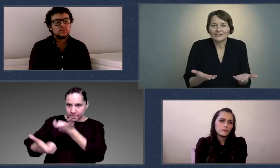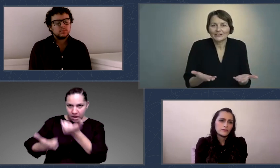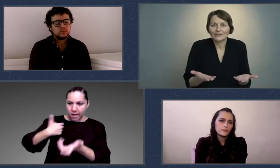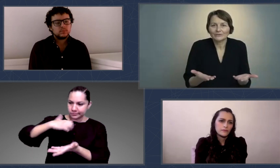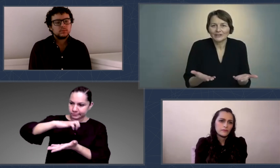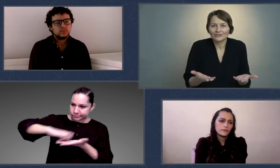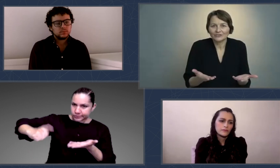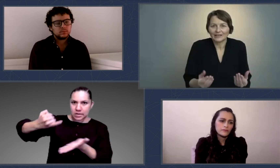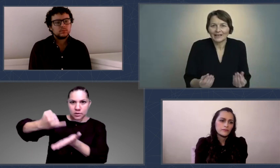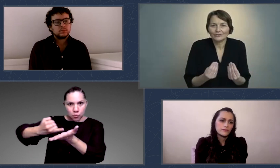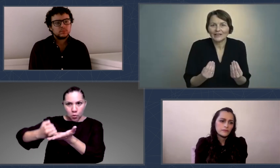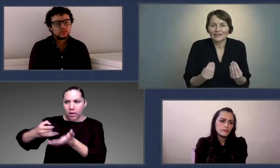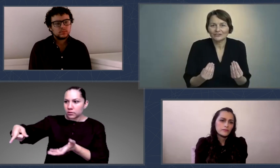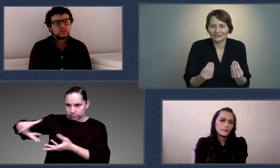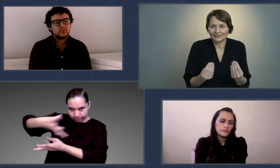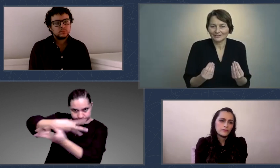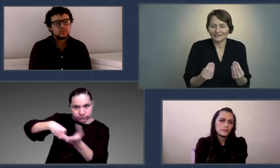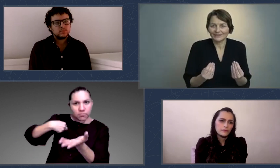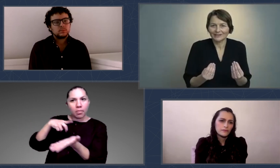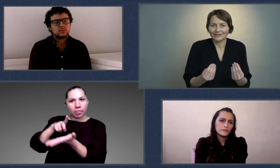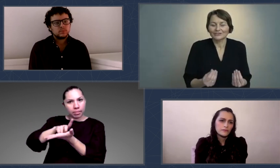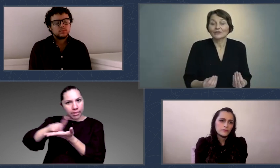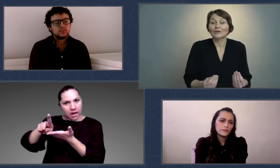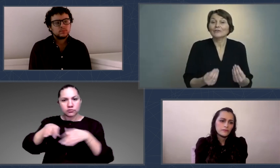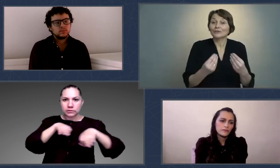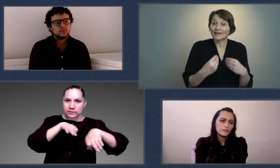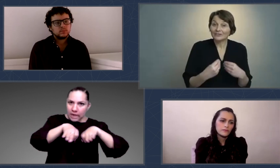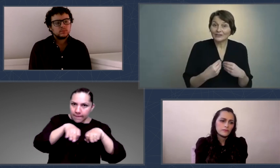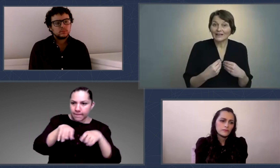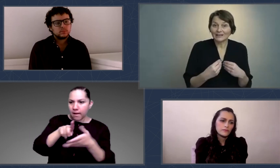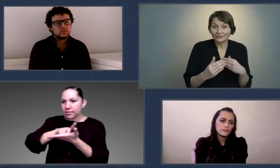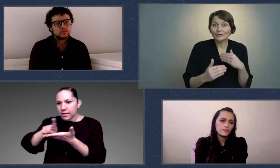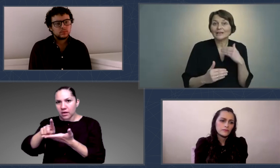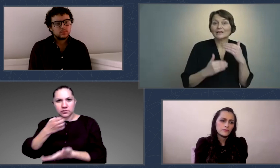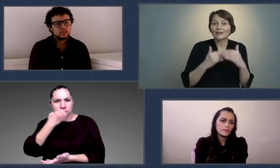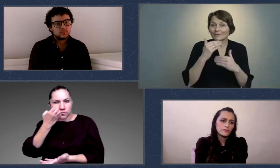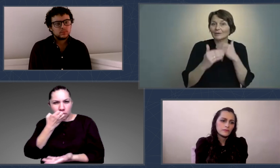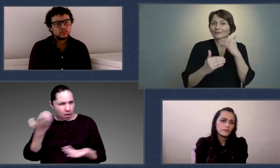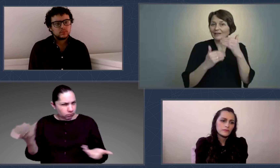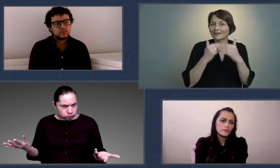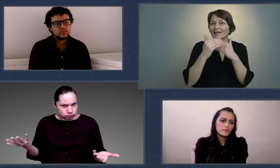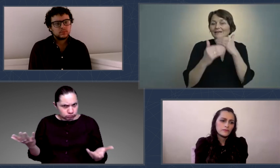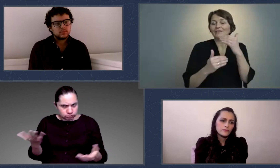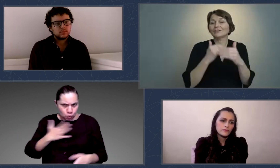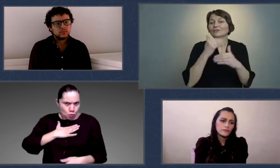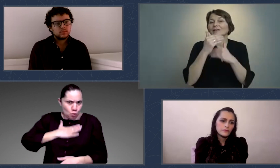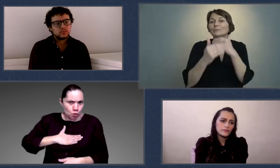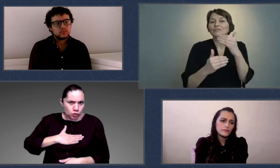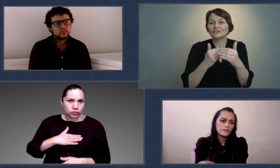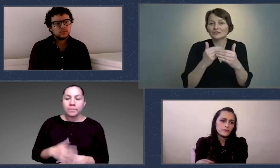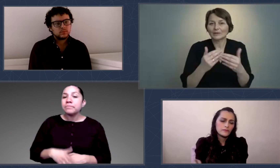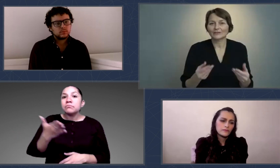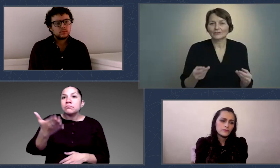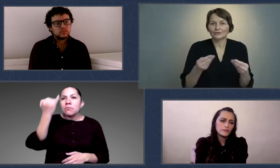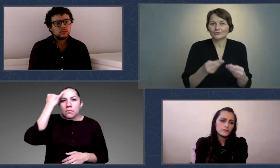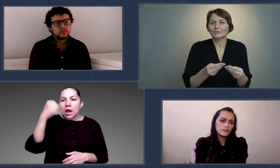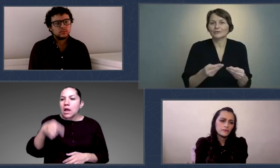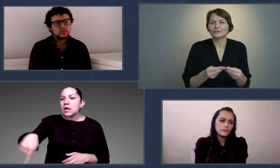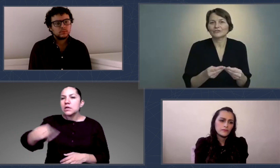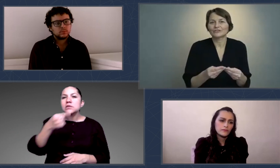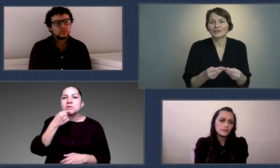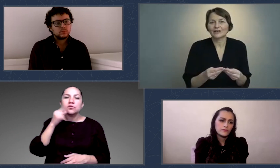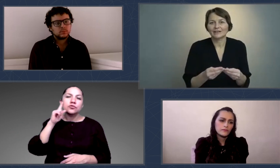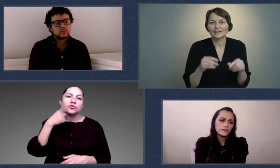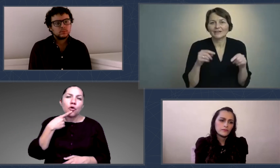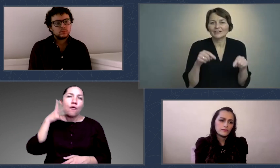niños sordos, si los niños sordos quieren hacer algo de su carrera, si quieren hacer una carrera, pues tienen